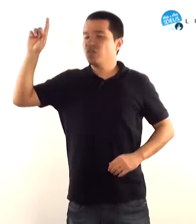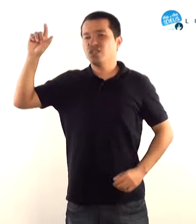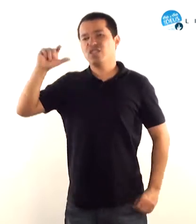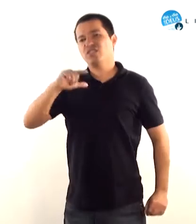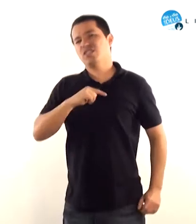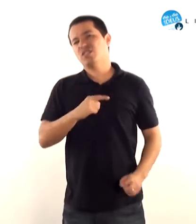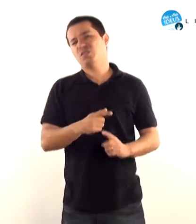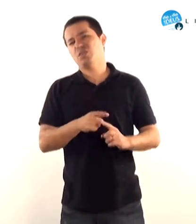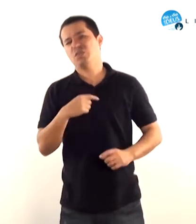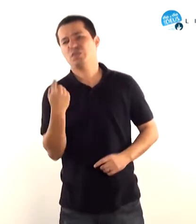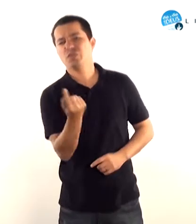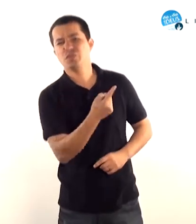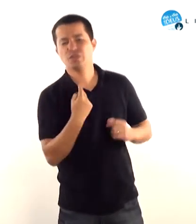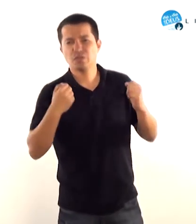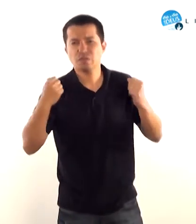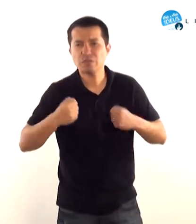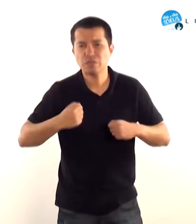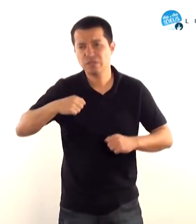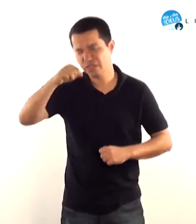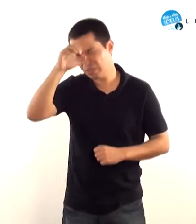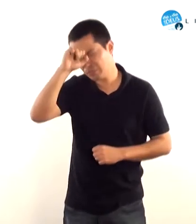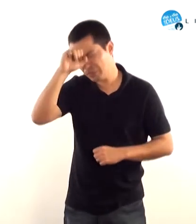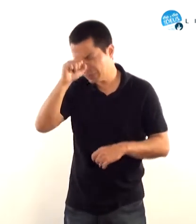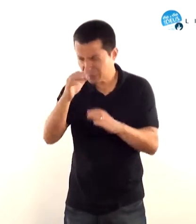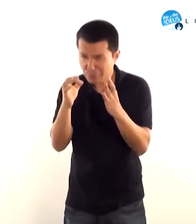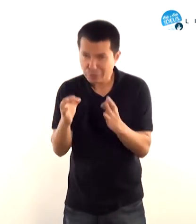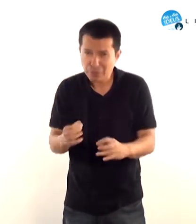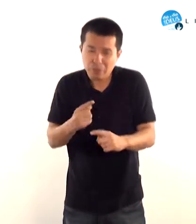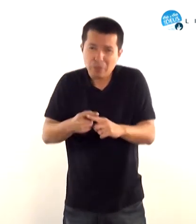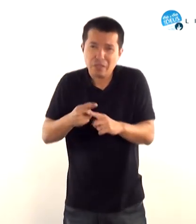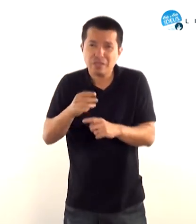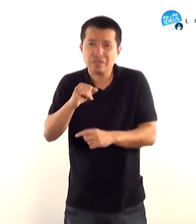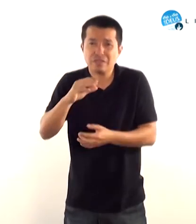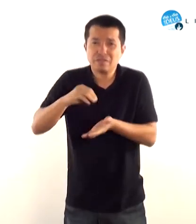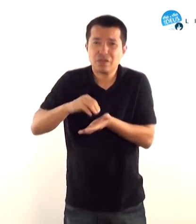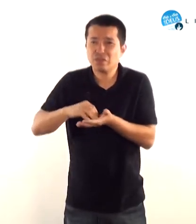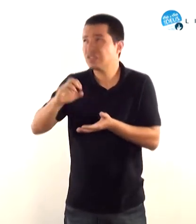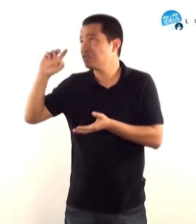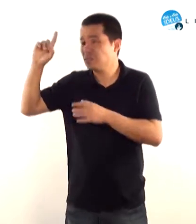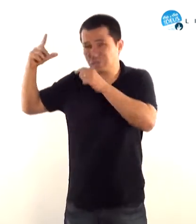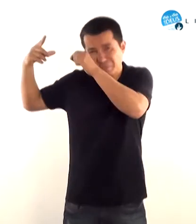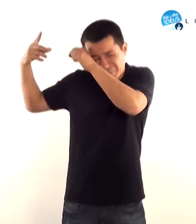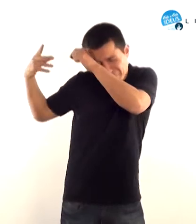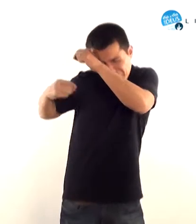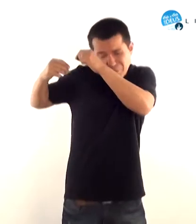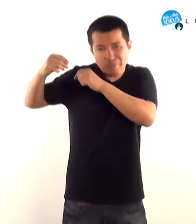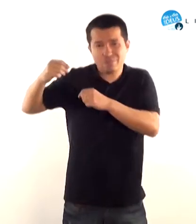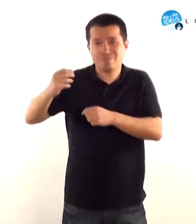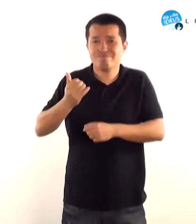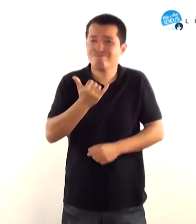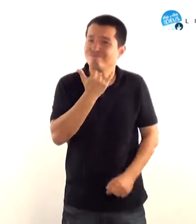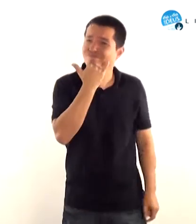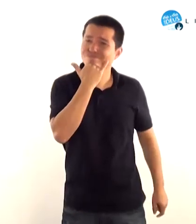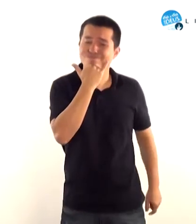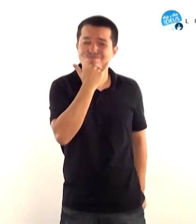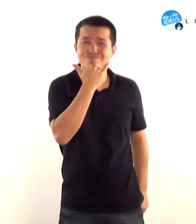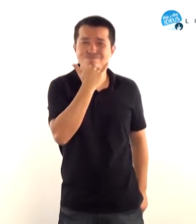com o dia do meu próprio julgamento. Porque se Deus não nos disciplinar antes, Ele vai ter que nos